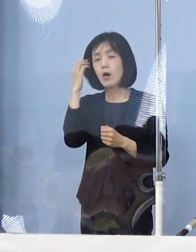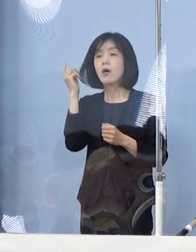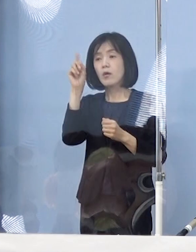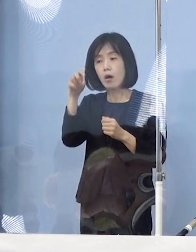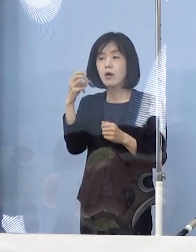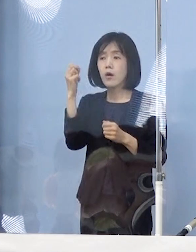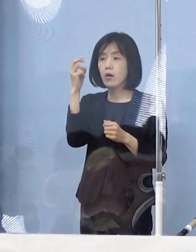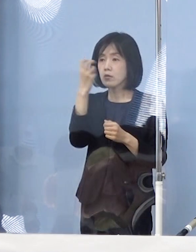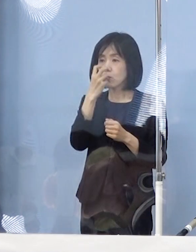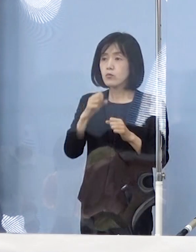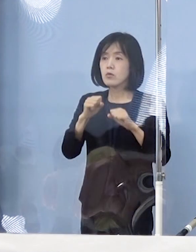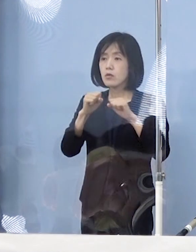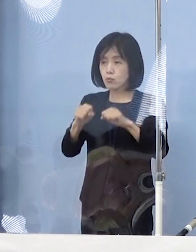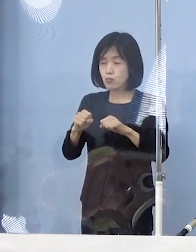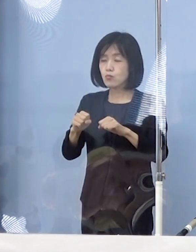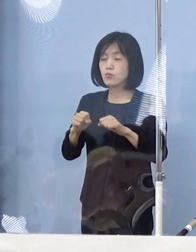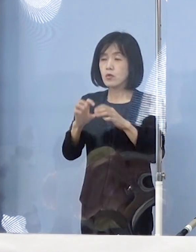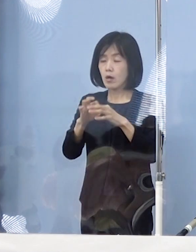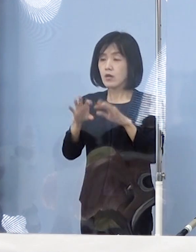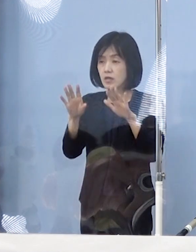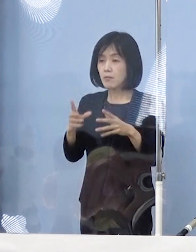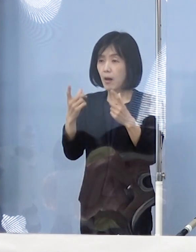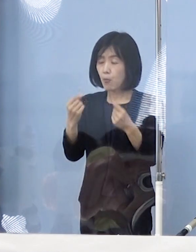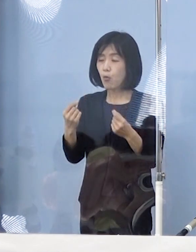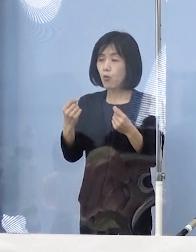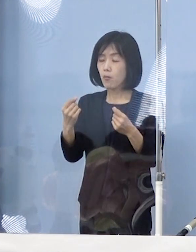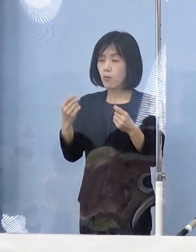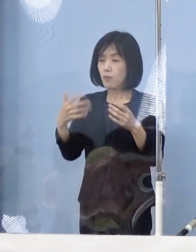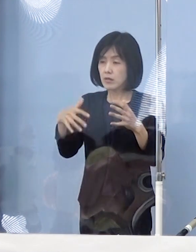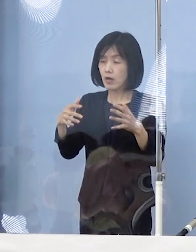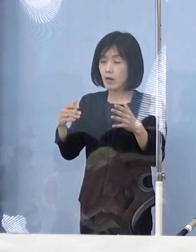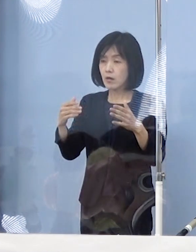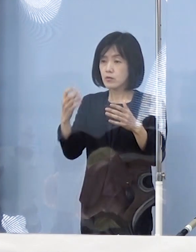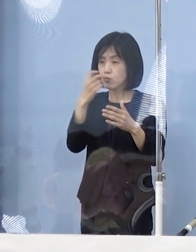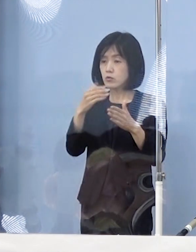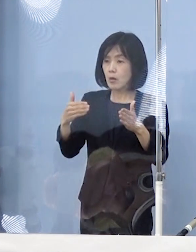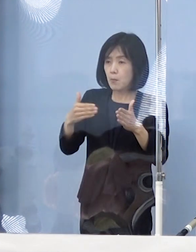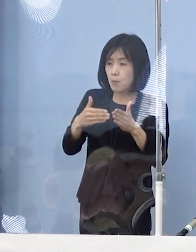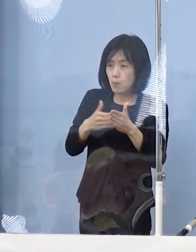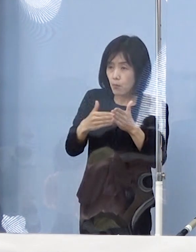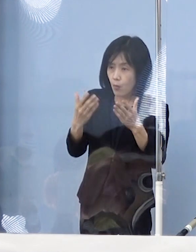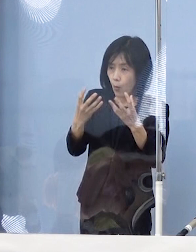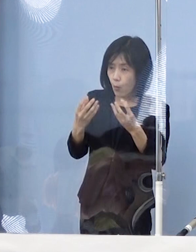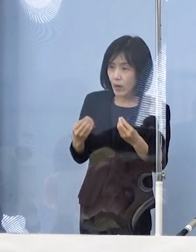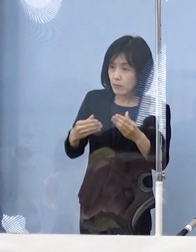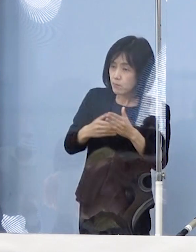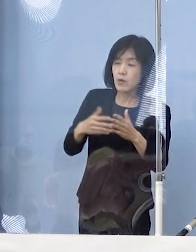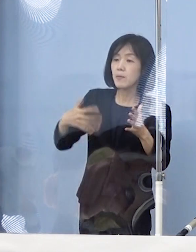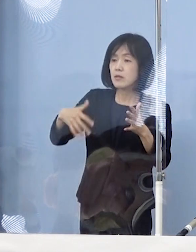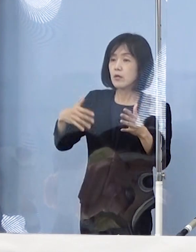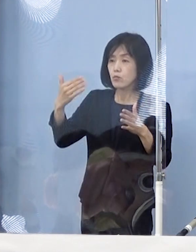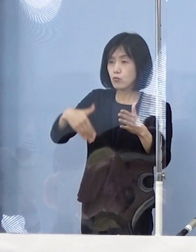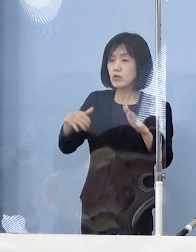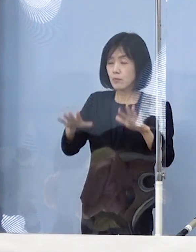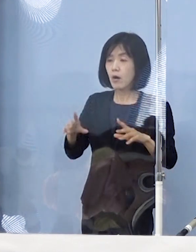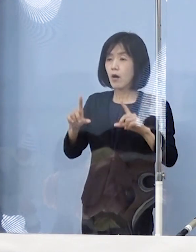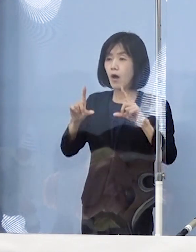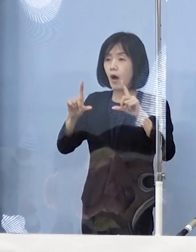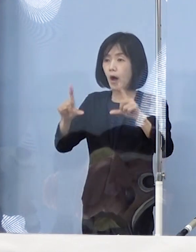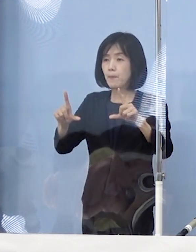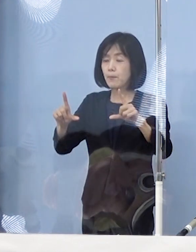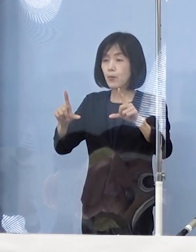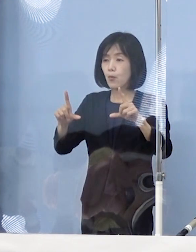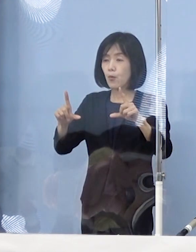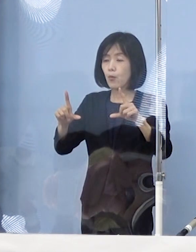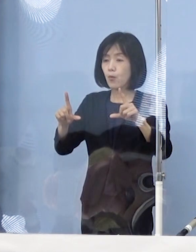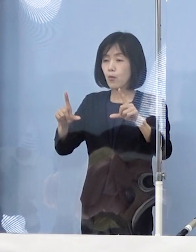態になっていることになっております。その点、すみません、この発表段階でございますので、情